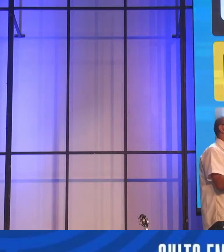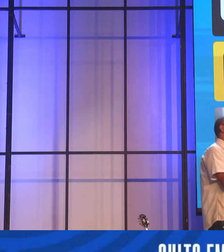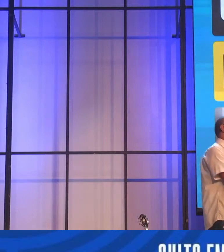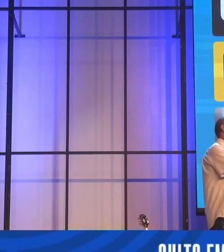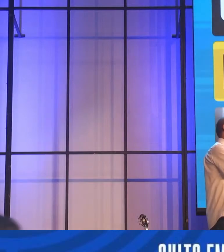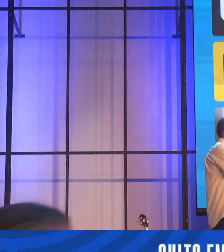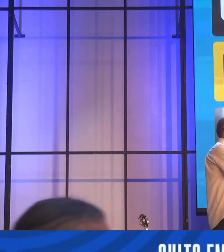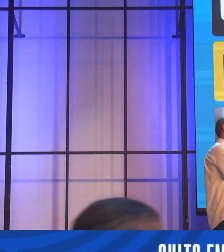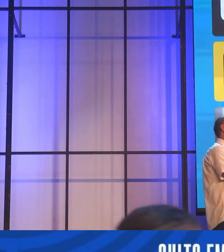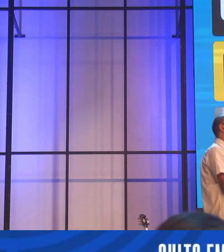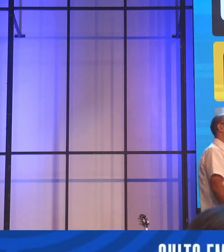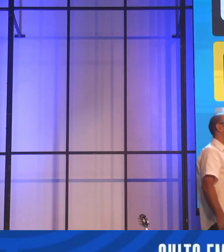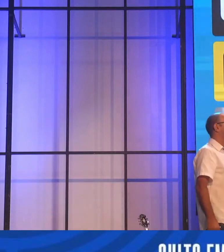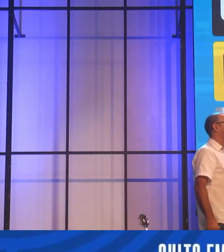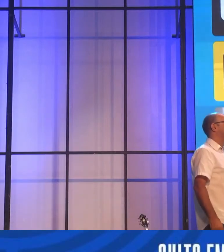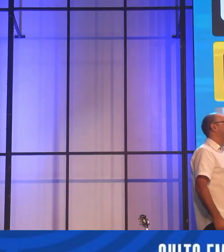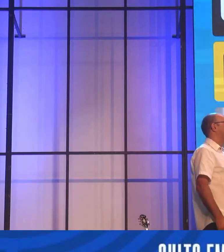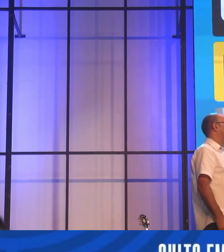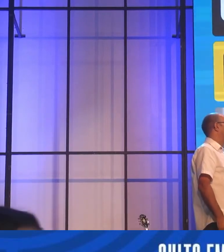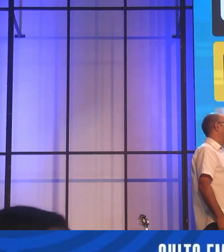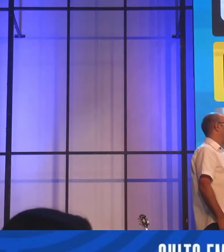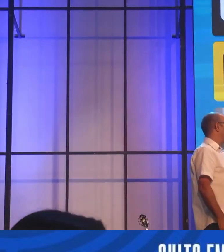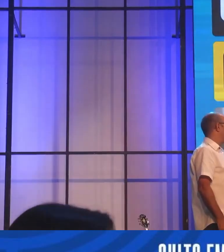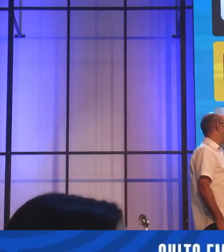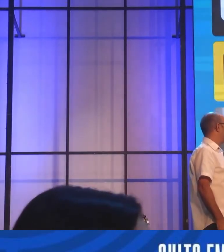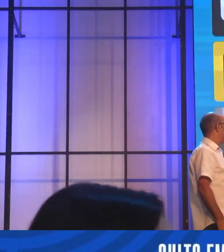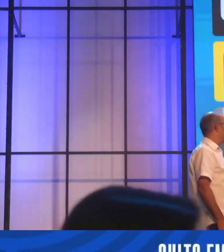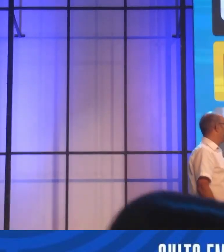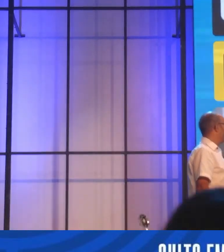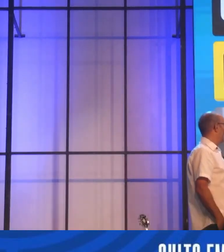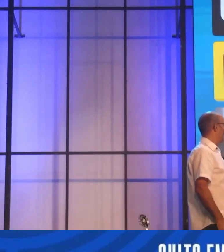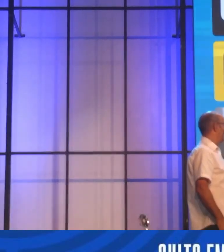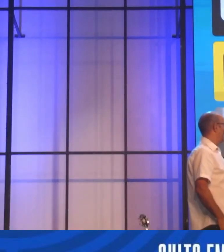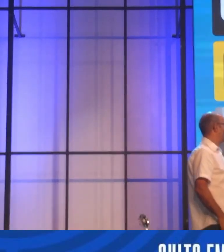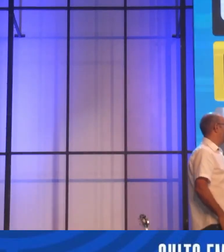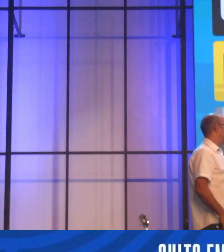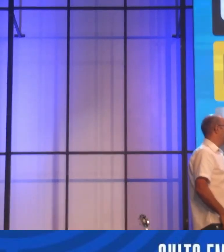abençoe. Eu sou o Ivan Deus abençoe. e você acabou Deus de abençoe, assistir tudo a uma bom? mensagem da Igreja É isso Batista aí.